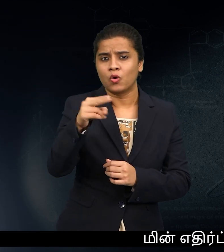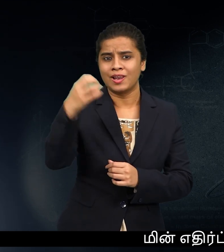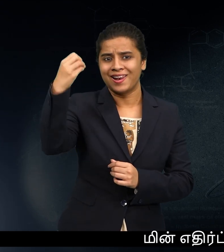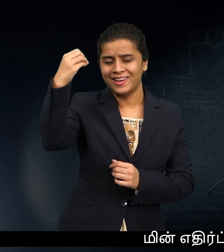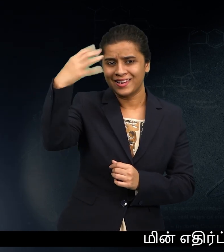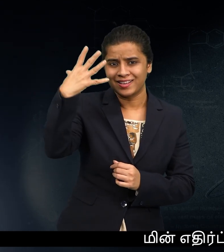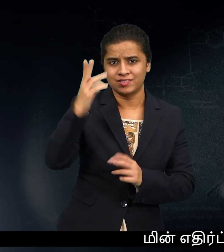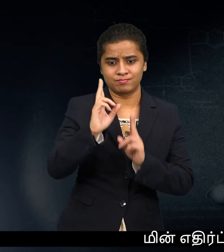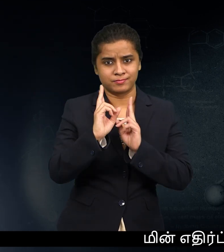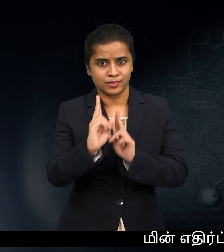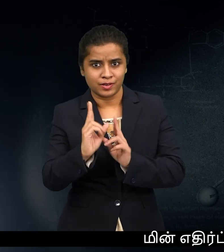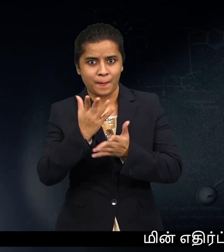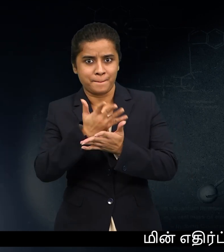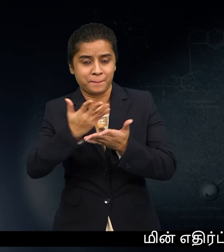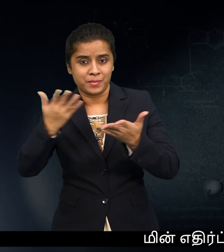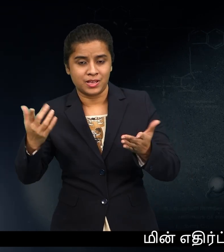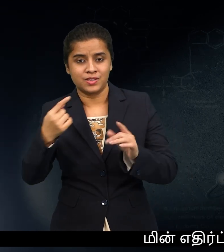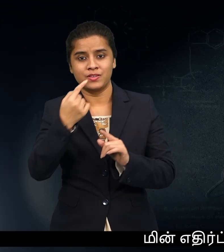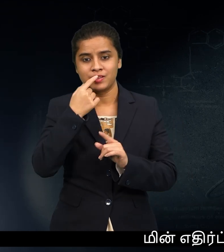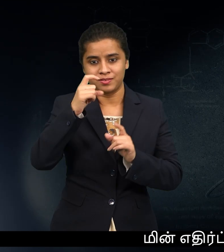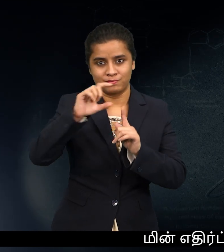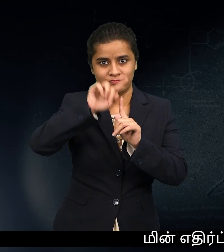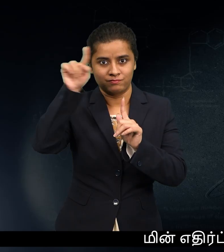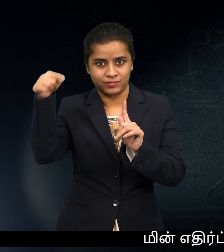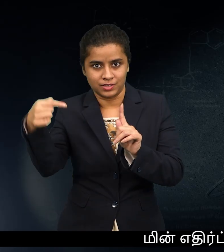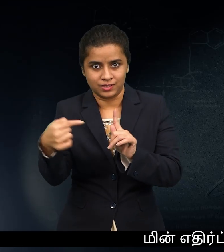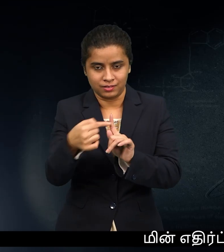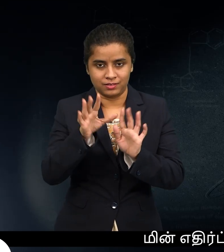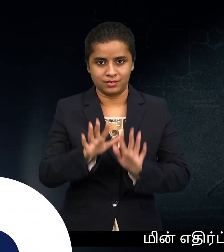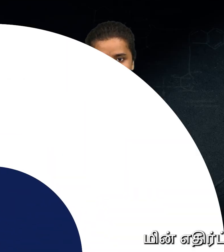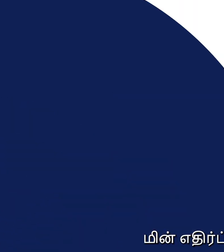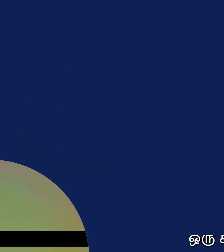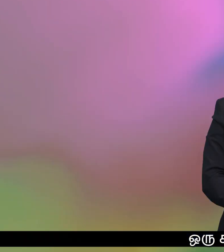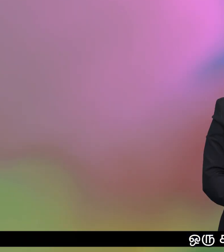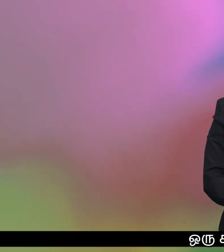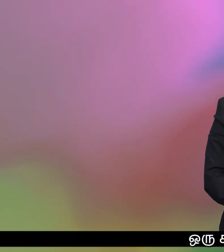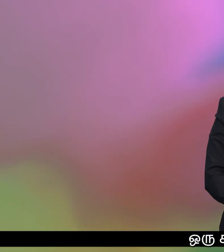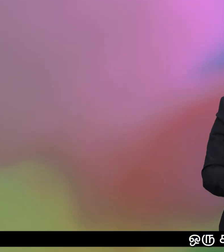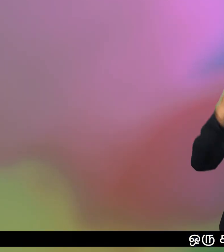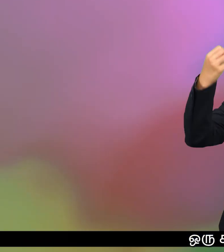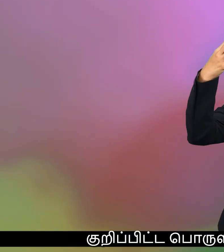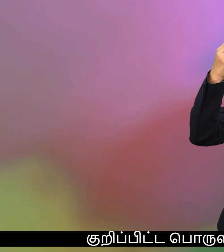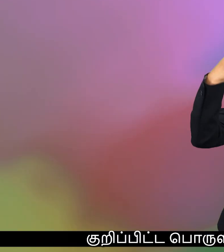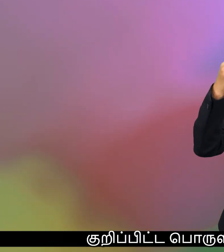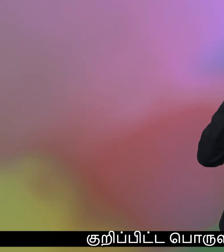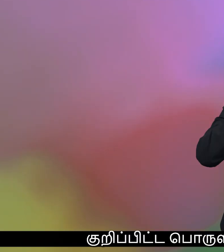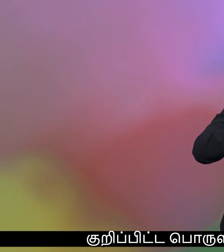மின்தடை திறன் எனப்படும். ஒரு கடத்தியின் மின்தடை என்பது ஒரு குறியீட்டு பொருளின் மின்னோட்டத்தை கடந்து